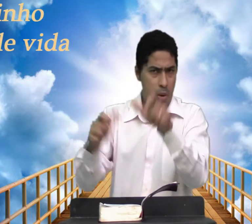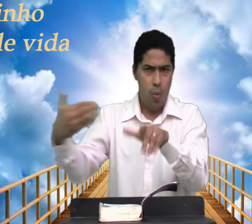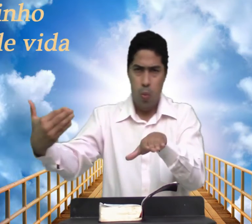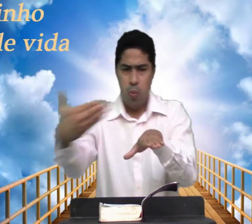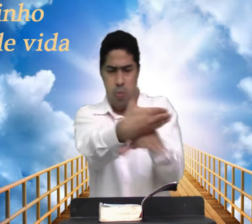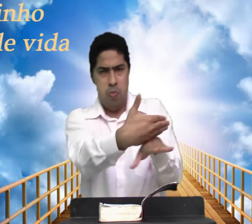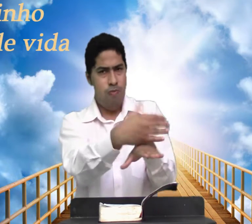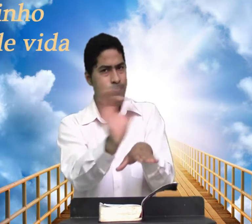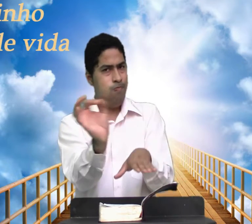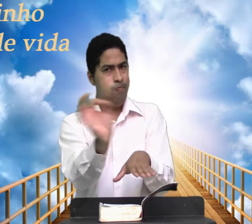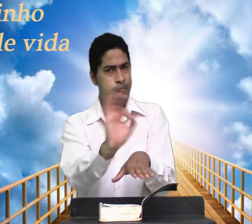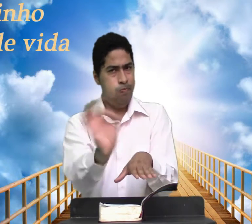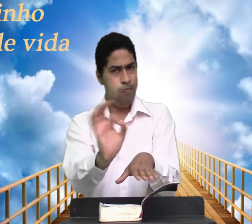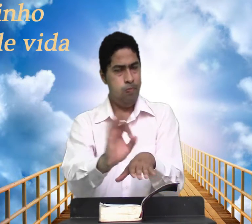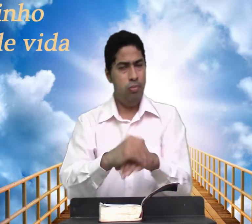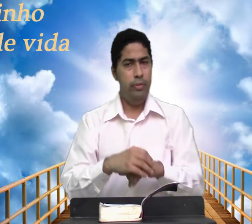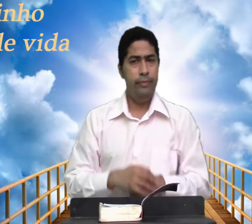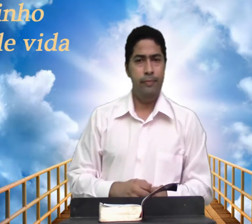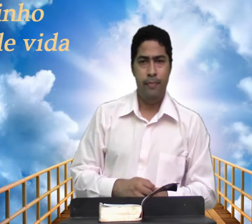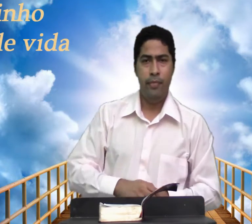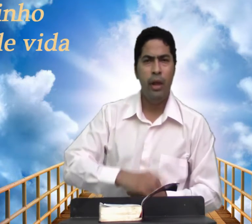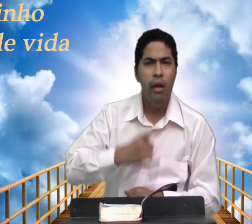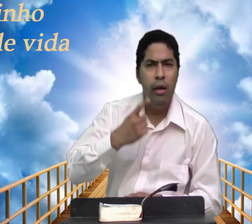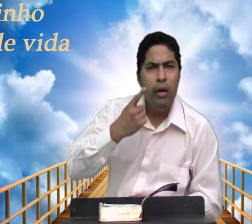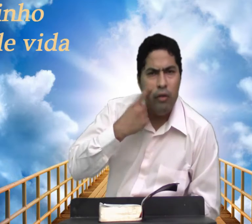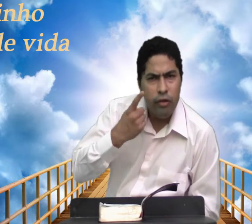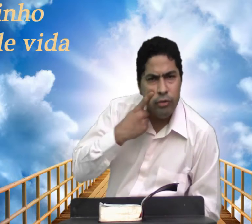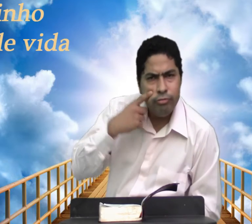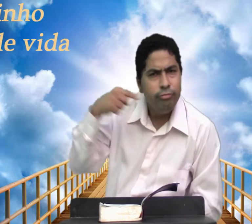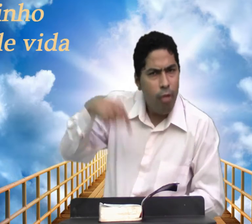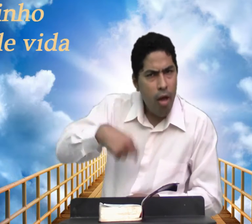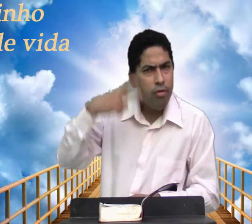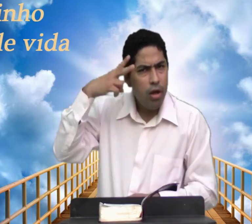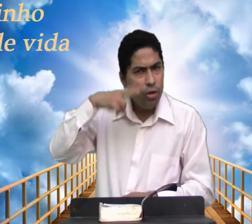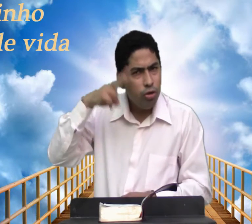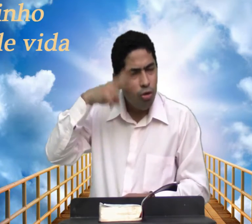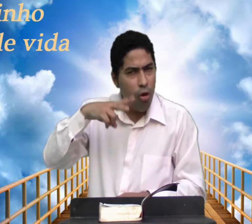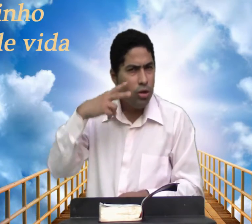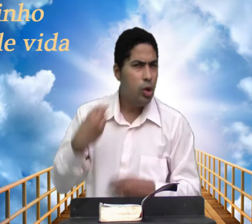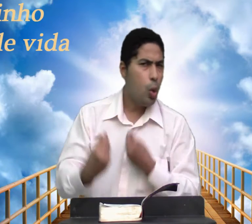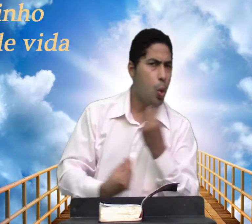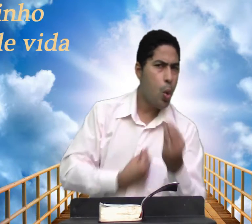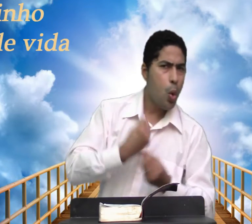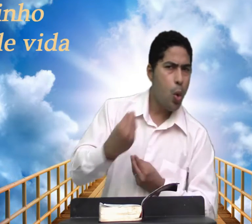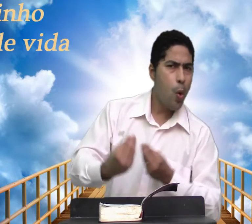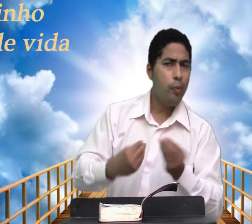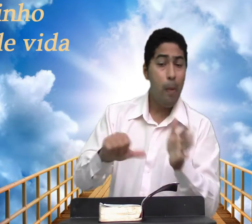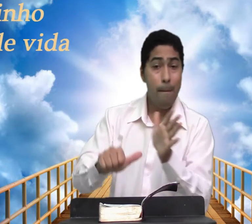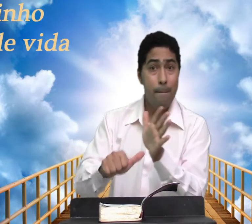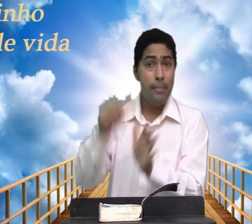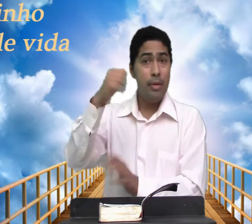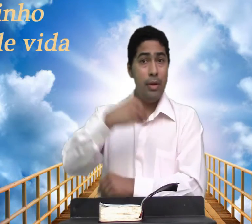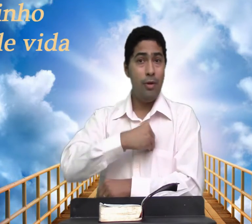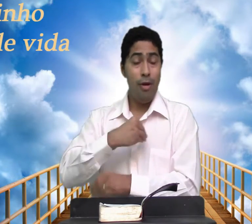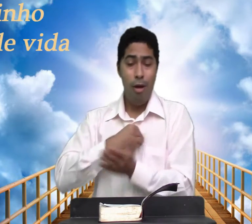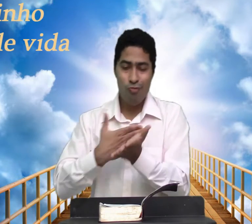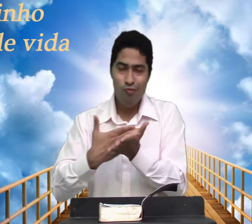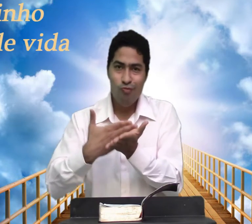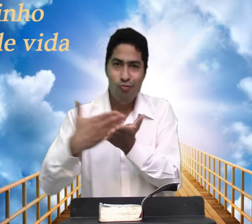da árvore da vida. Vocês viram essa história? Essa história narra como o pecado iniciou aqui no